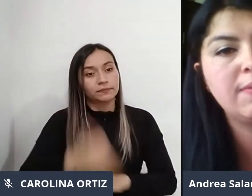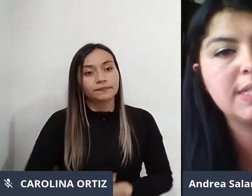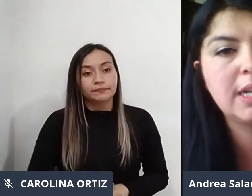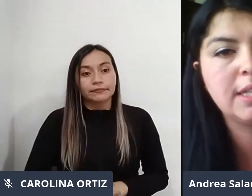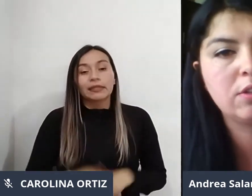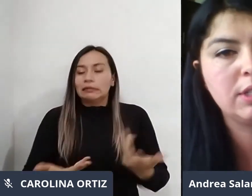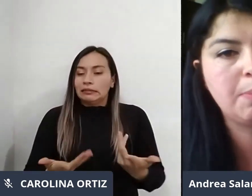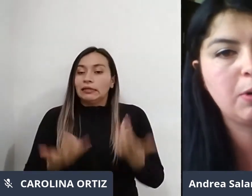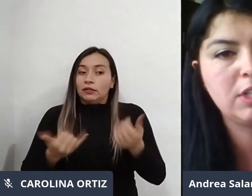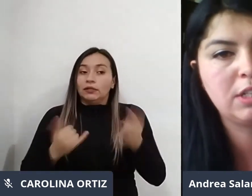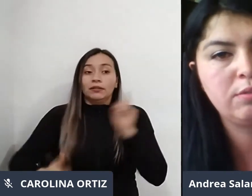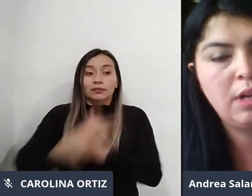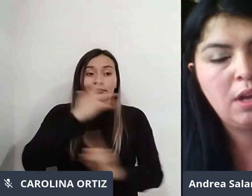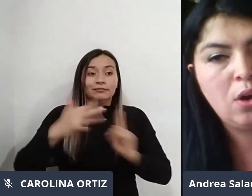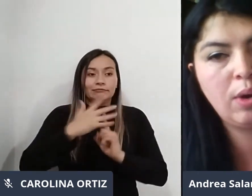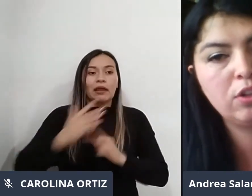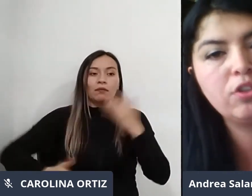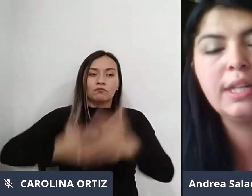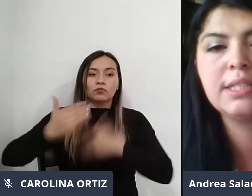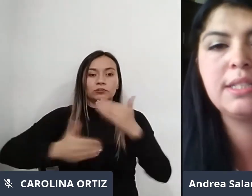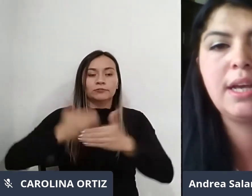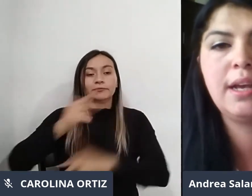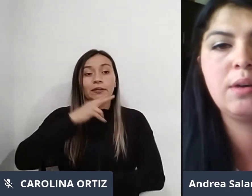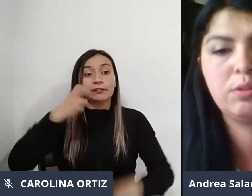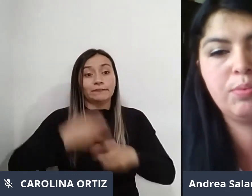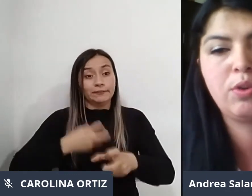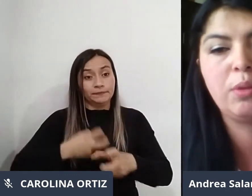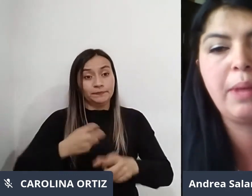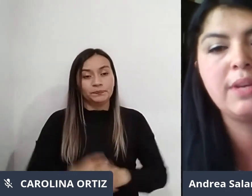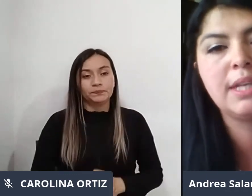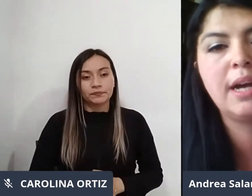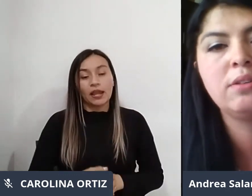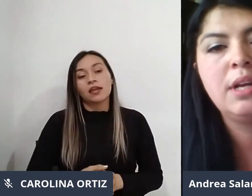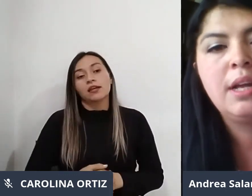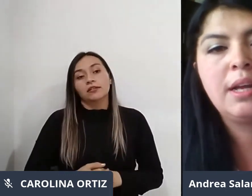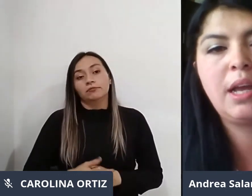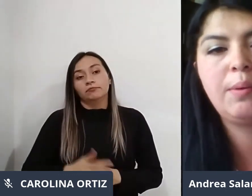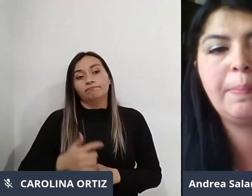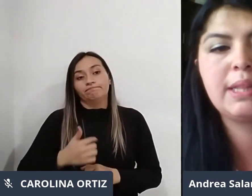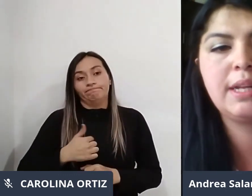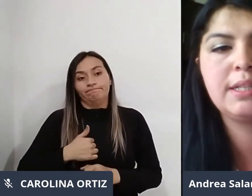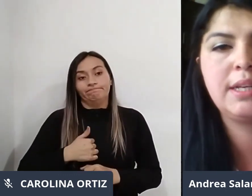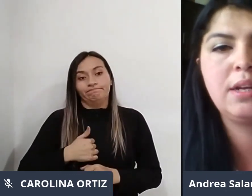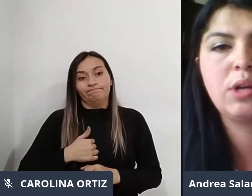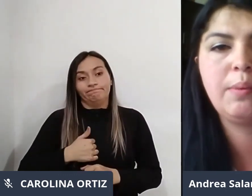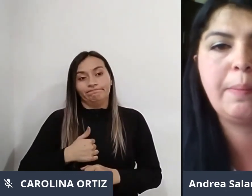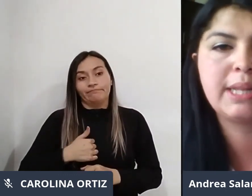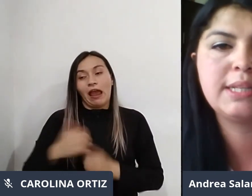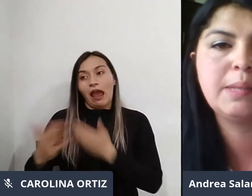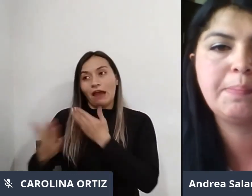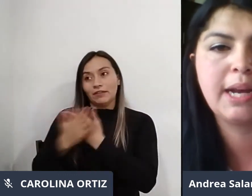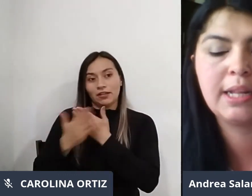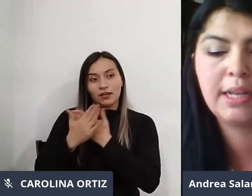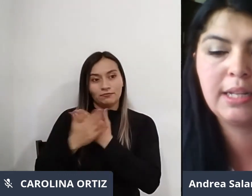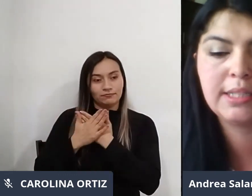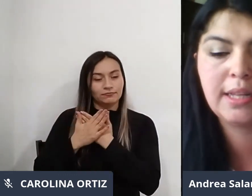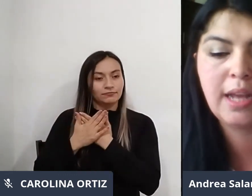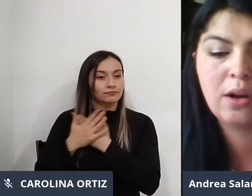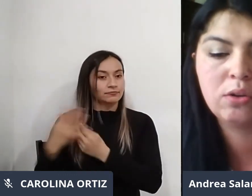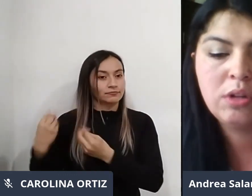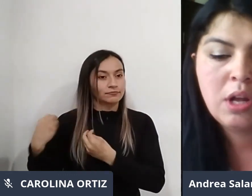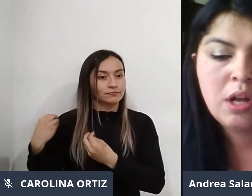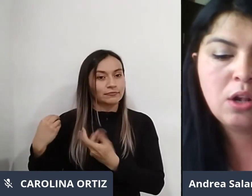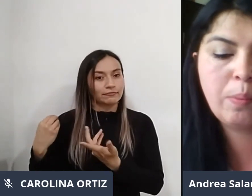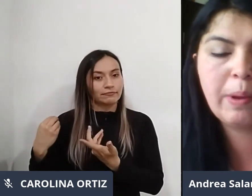condiciones muy difíciles dentro de este proceso. Cuando yo inicié, bueno, pues cuando me avisaron que iba a pertenecer o que iba a participar en